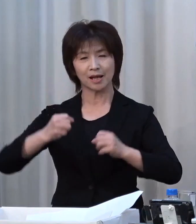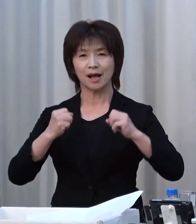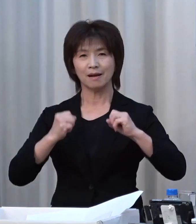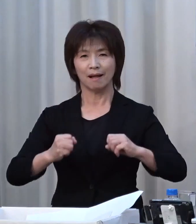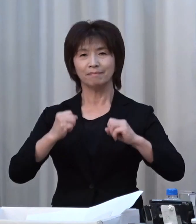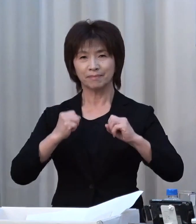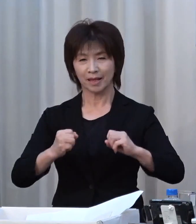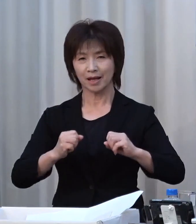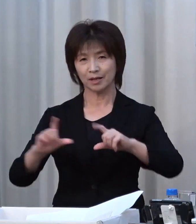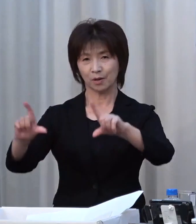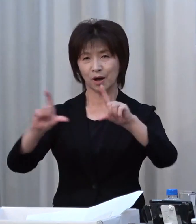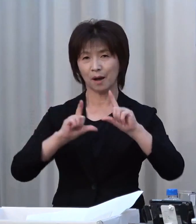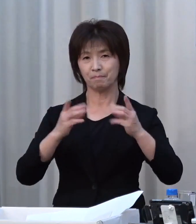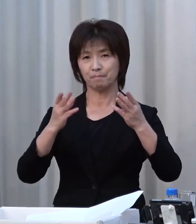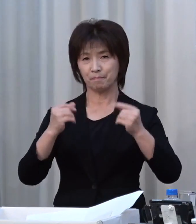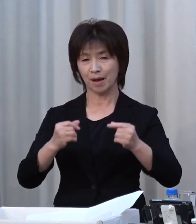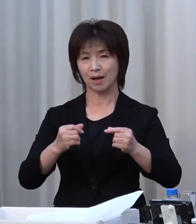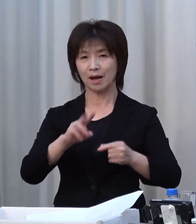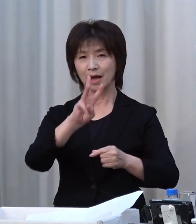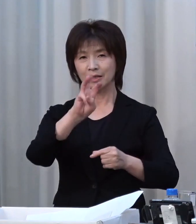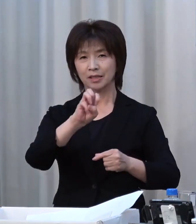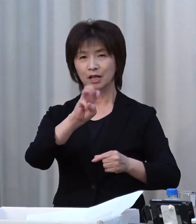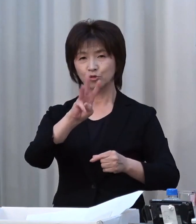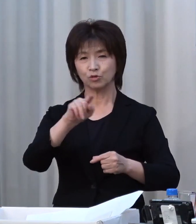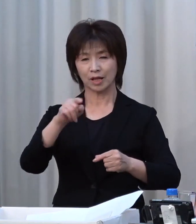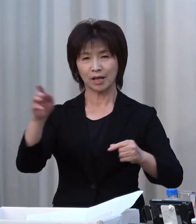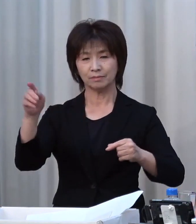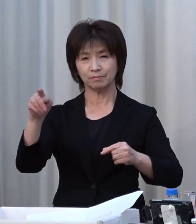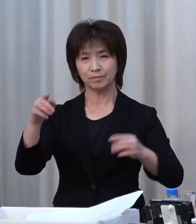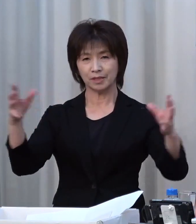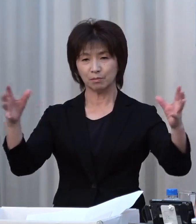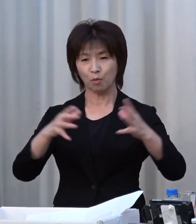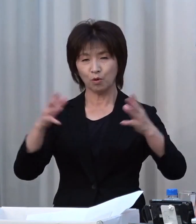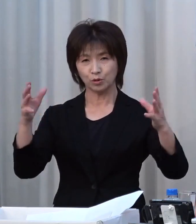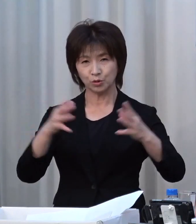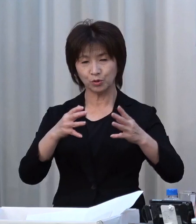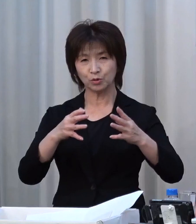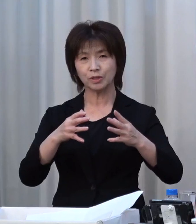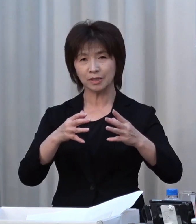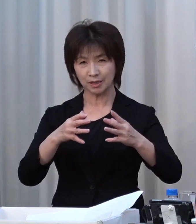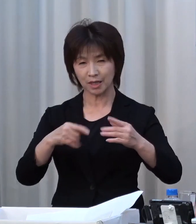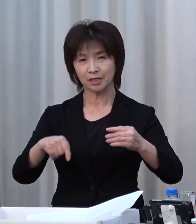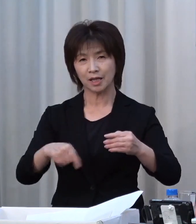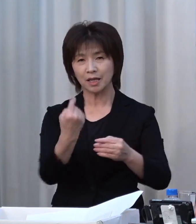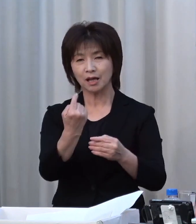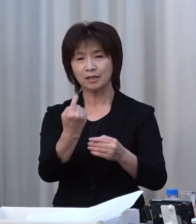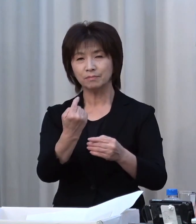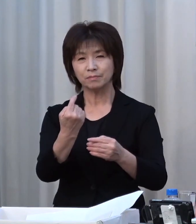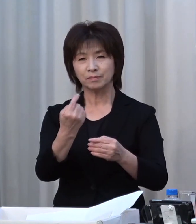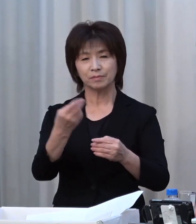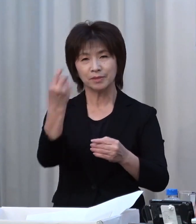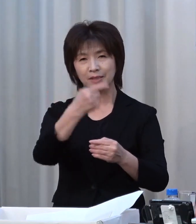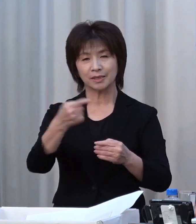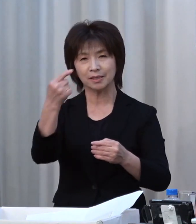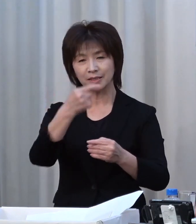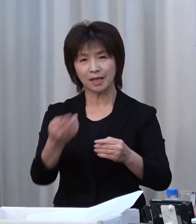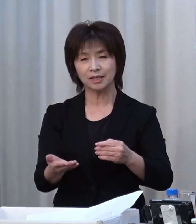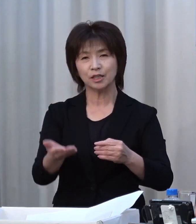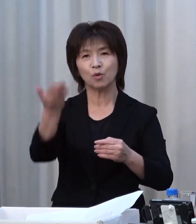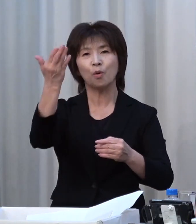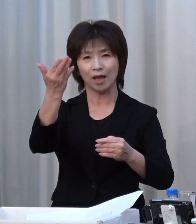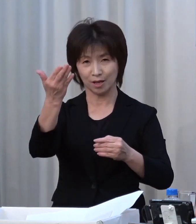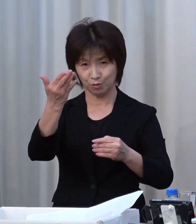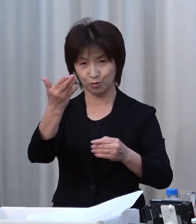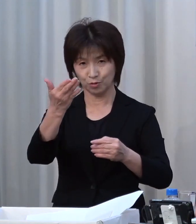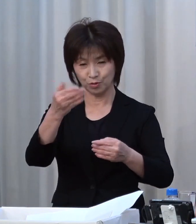ました。33名の募集に対して5700人を超える応募があったということで、倍率でいうと